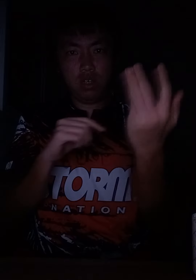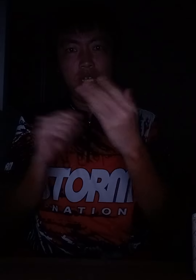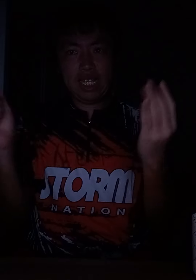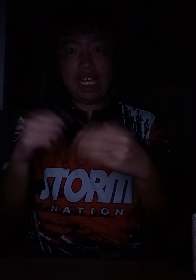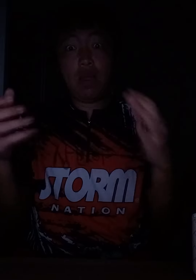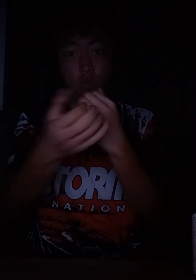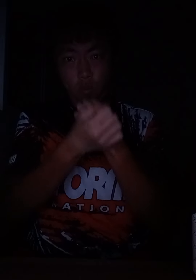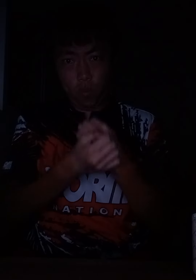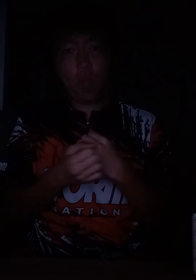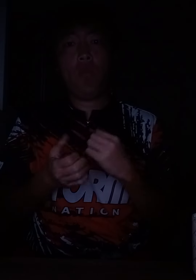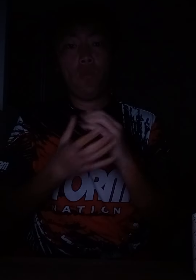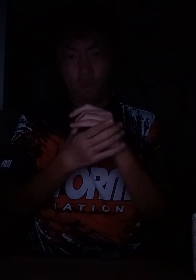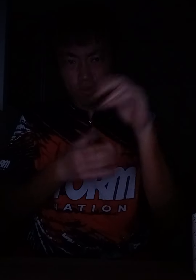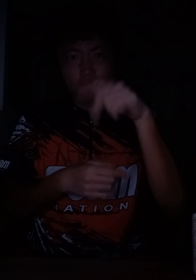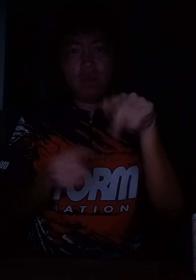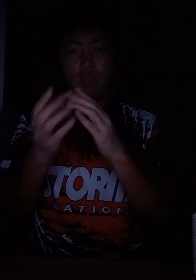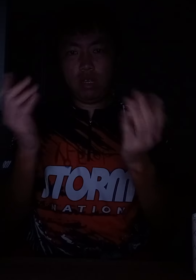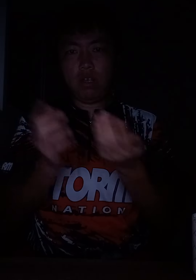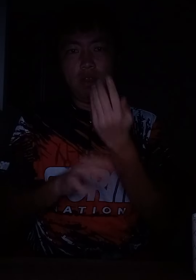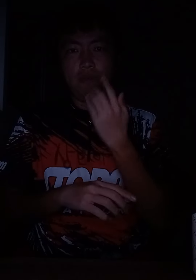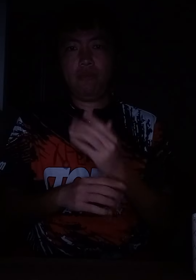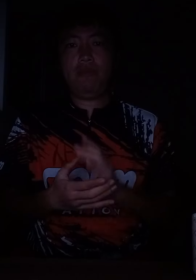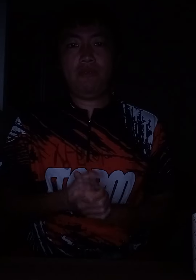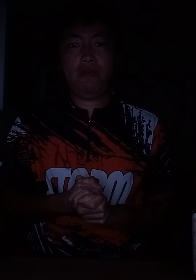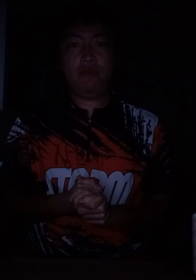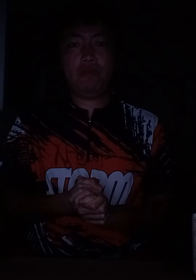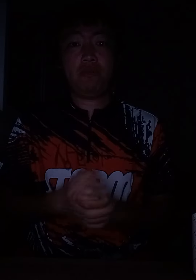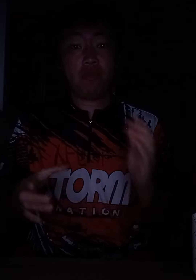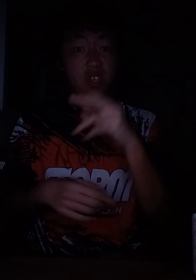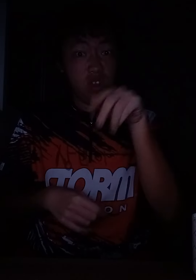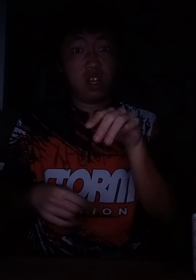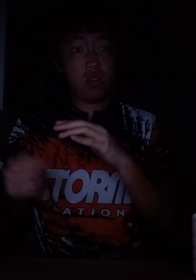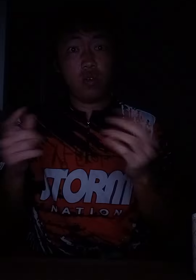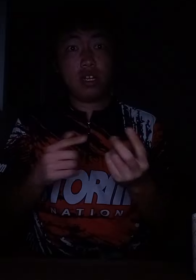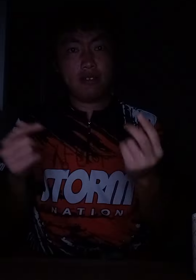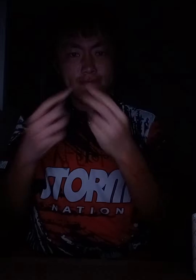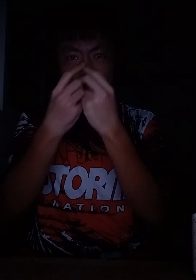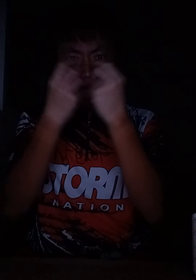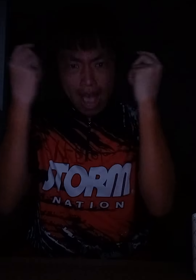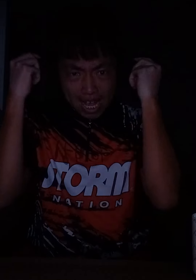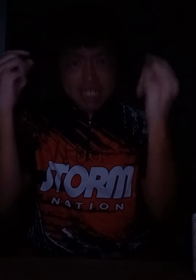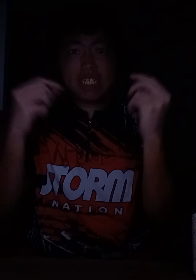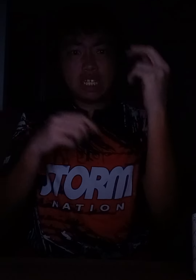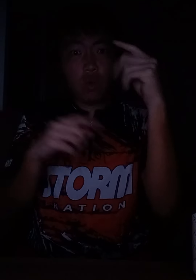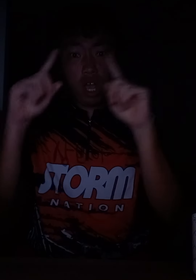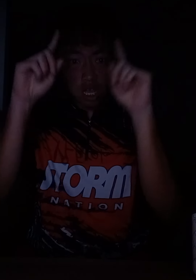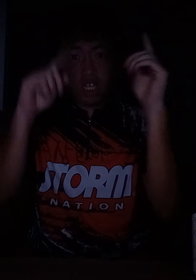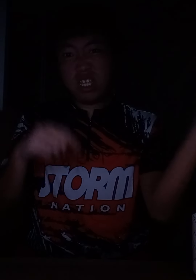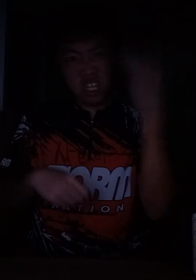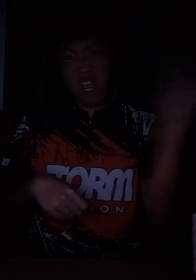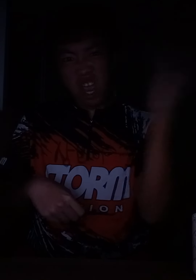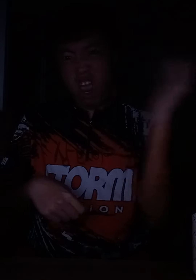현행범으로 체포하고 구속영장을 신청했습니다. 조사에서 남성은 마스크를 써달란 요구에 화가 나서 때렸다고 말한 것으로